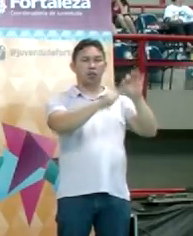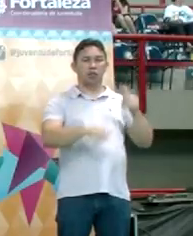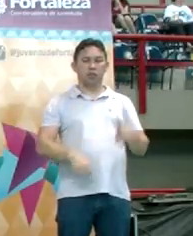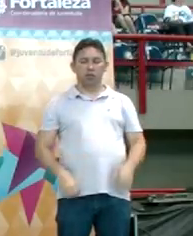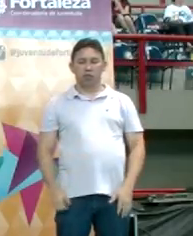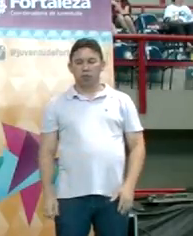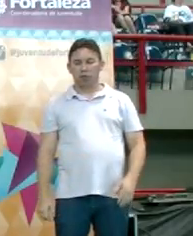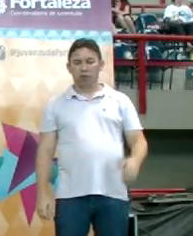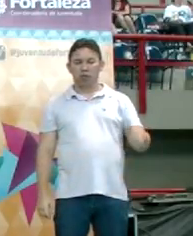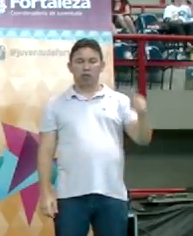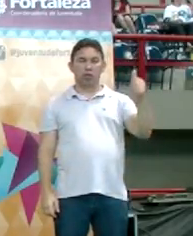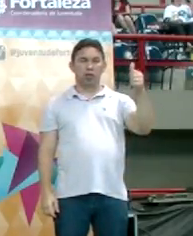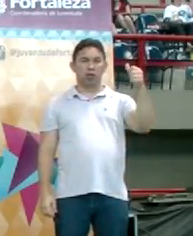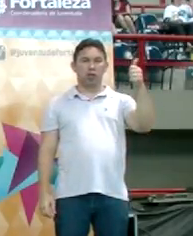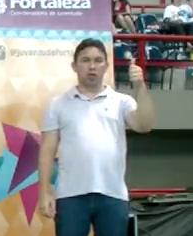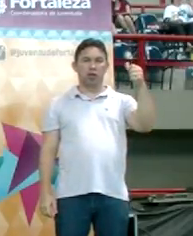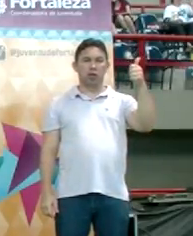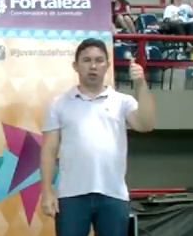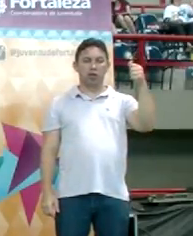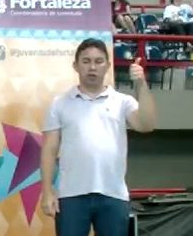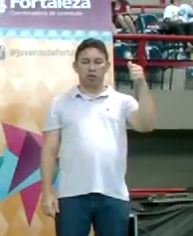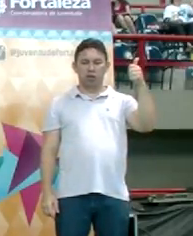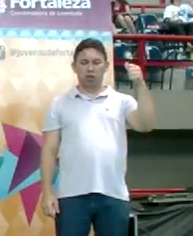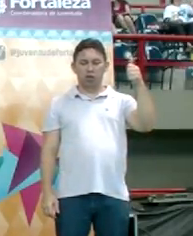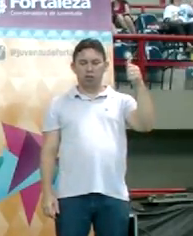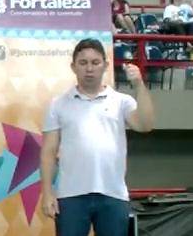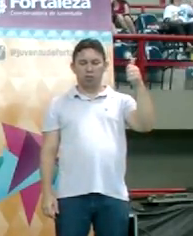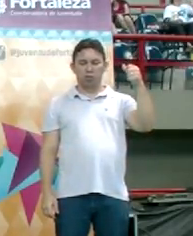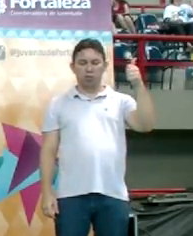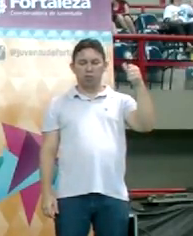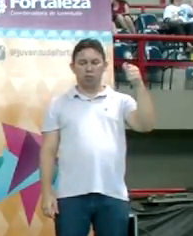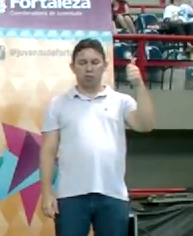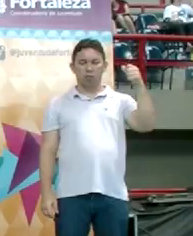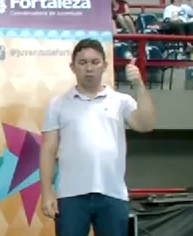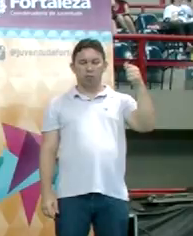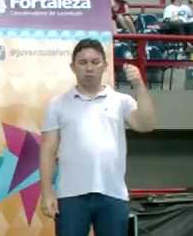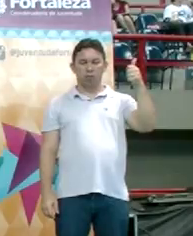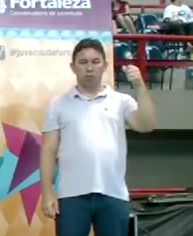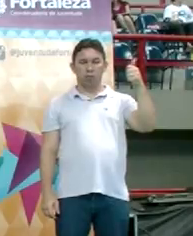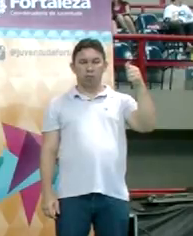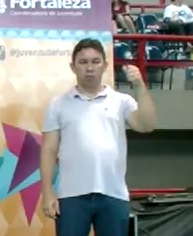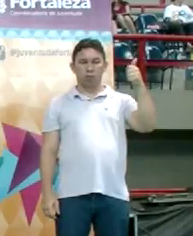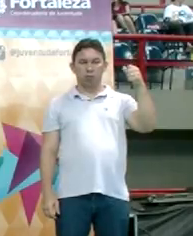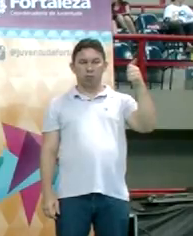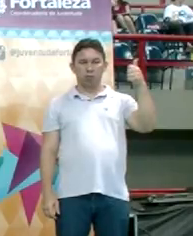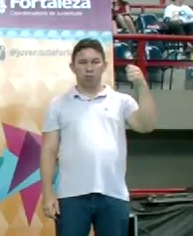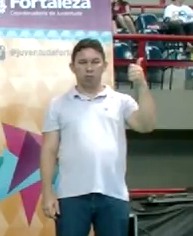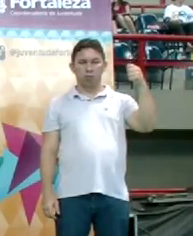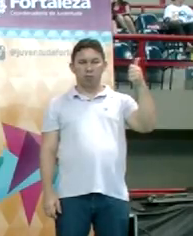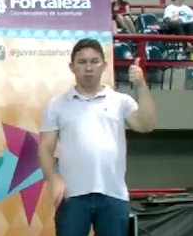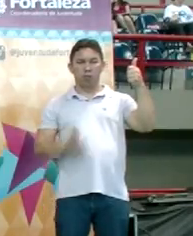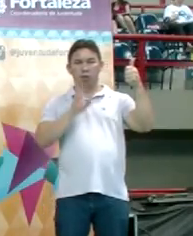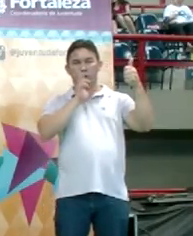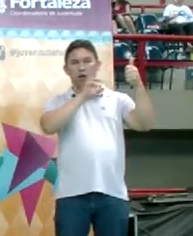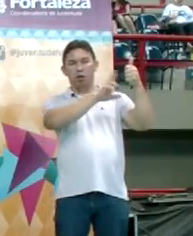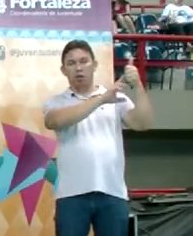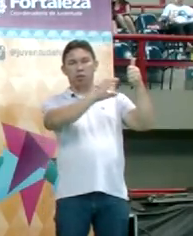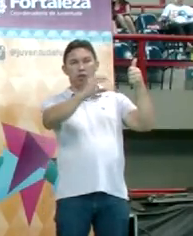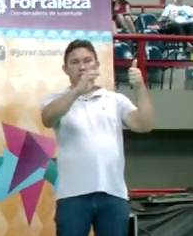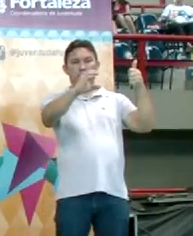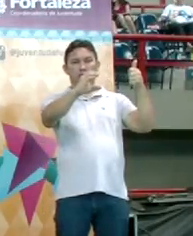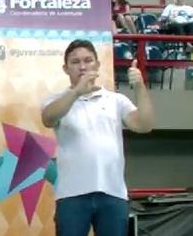Olha a questão 11, é uma chavezinha para você interpretar, né? A 11ª, C de